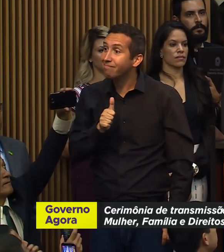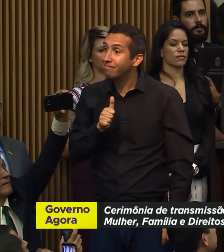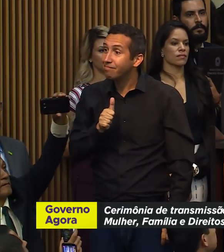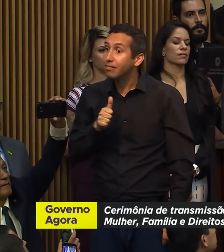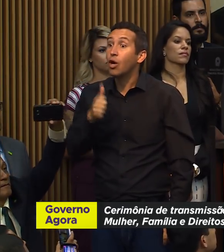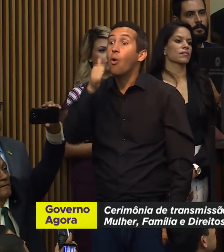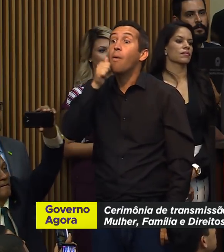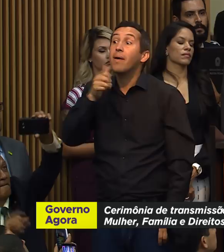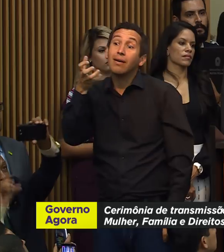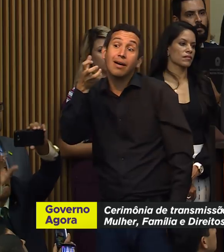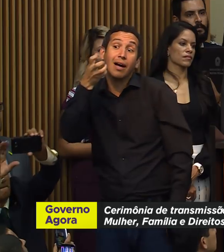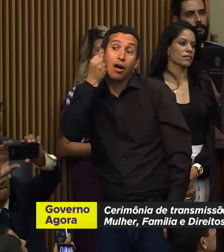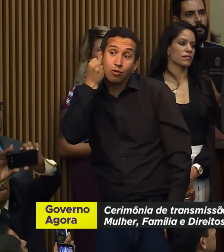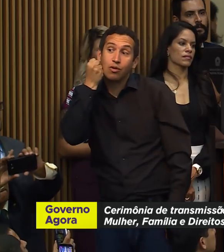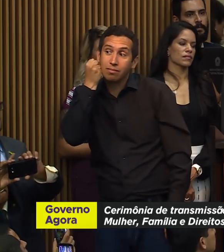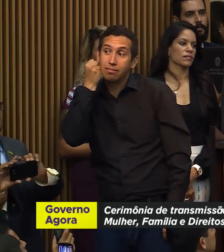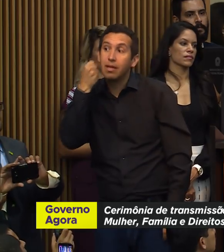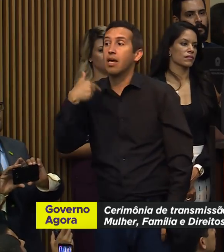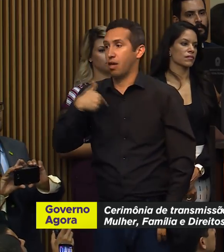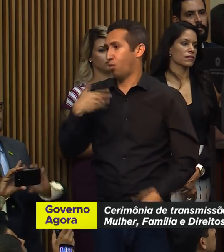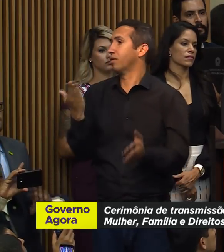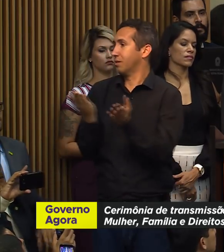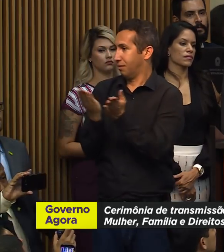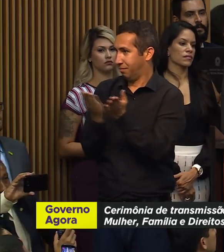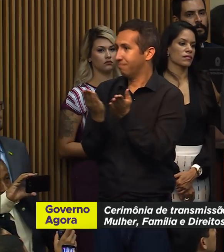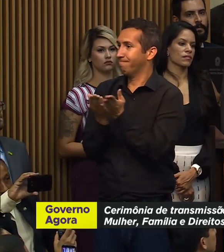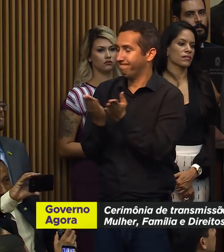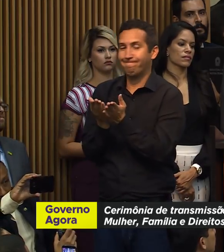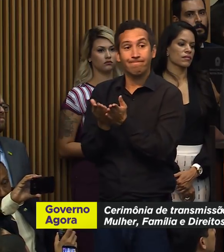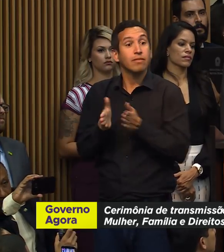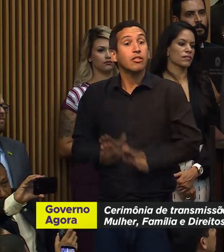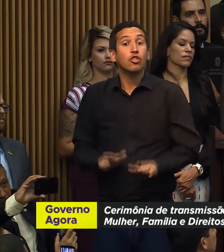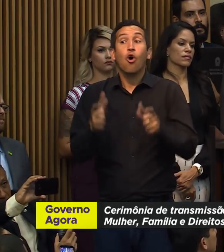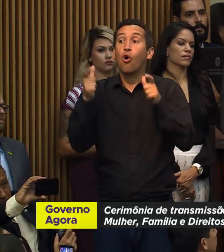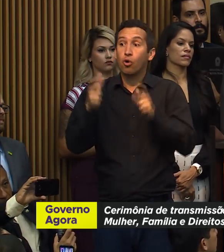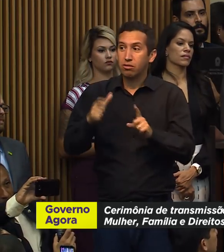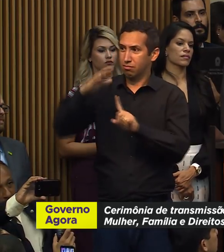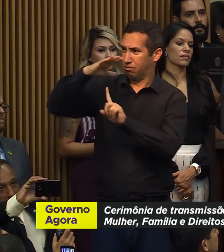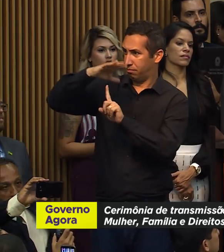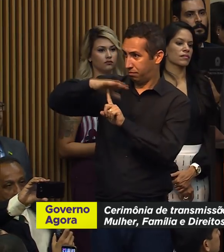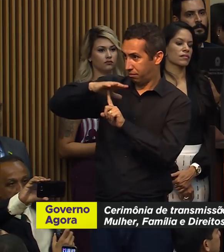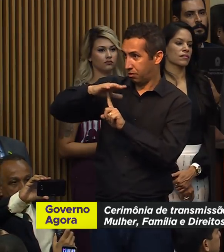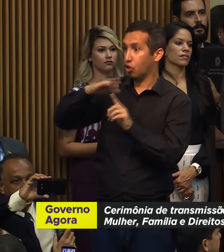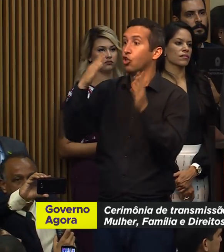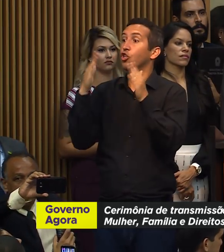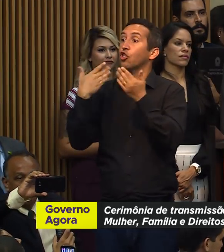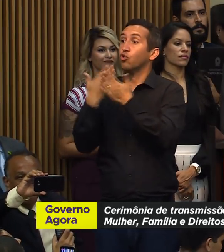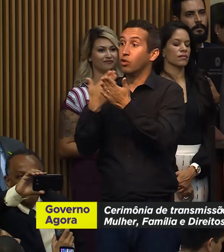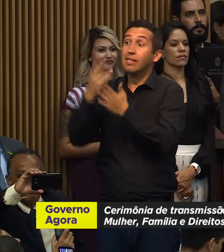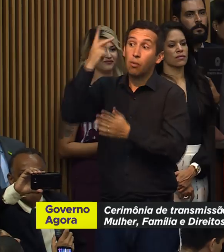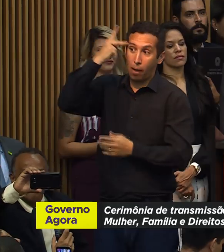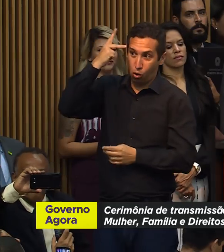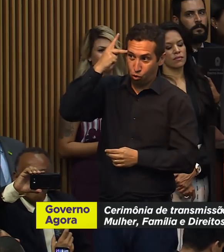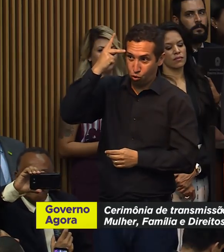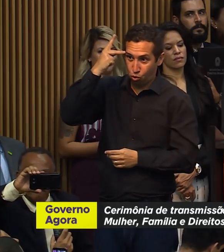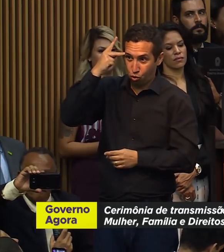mãe adotiva, sou cristã. Nasci no Paraná, estudei em São Paulo,